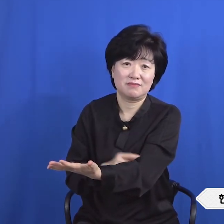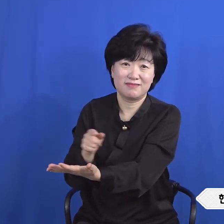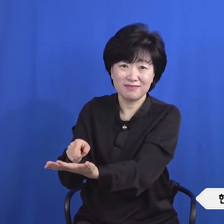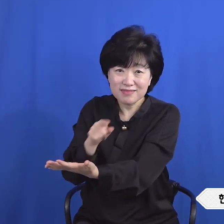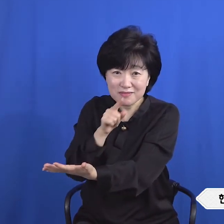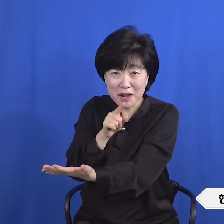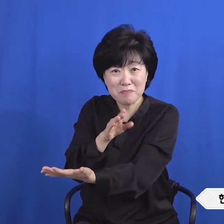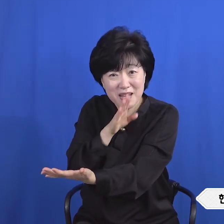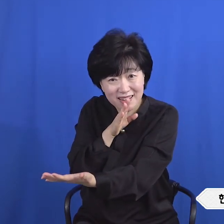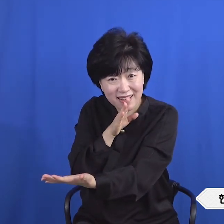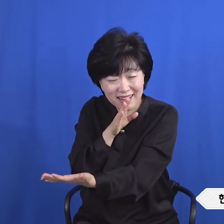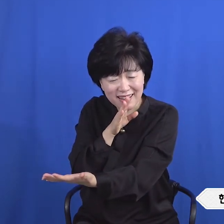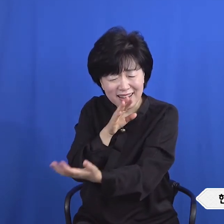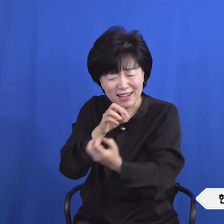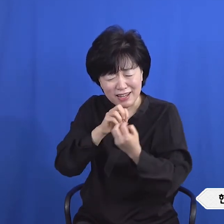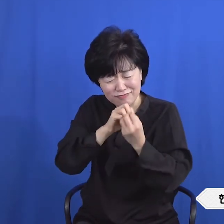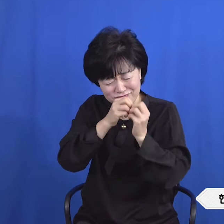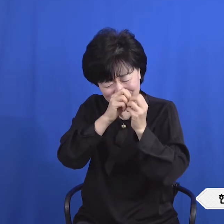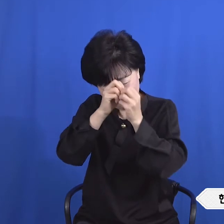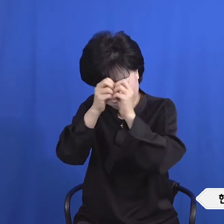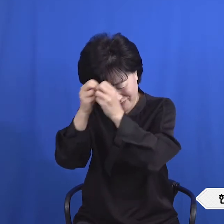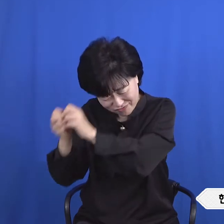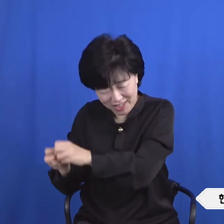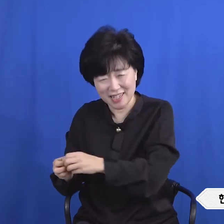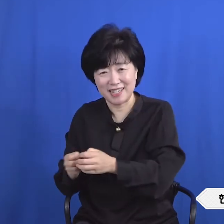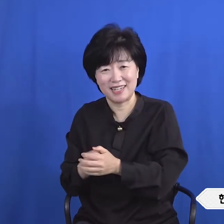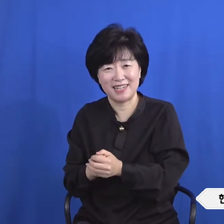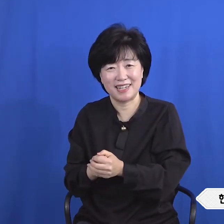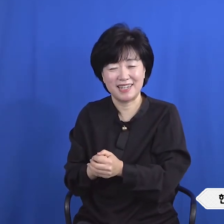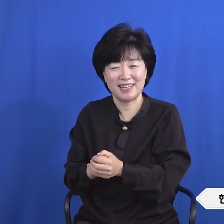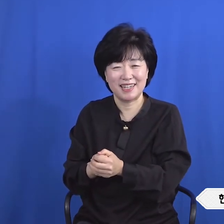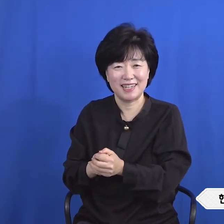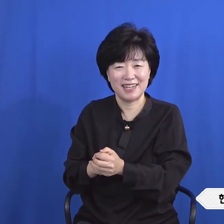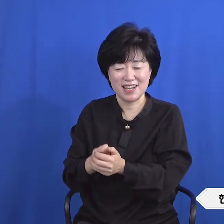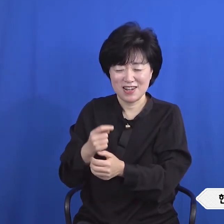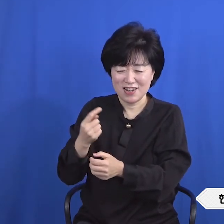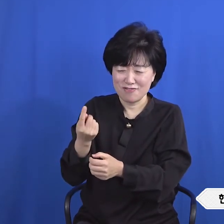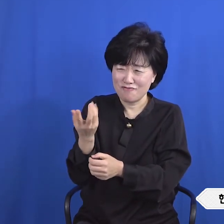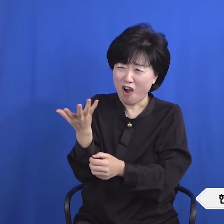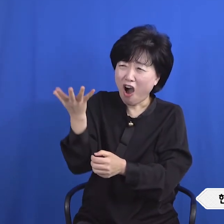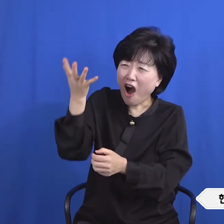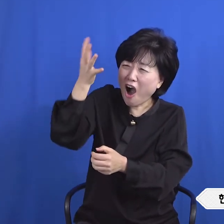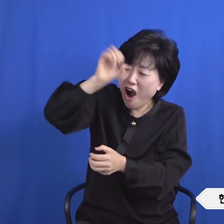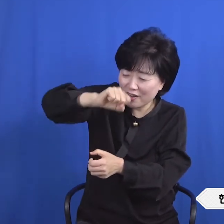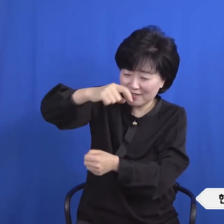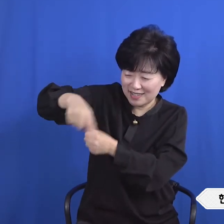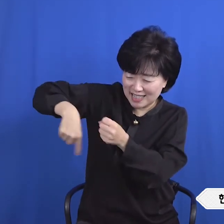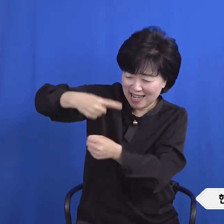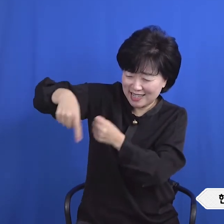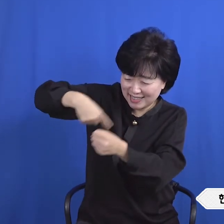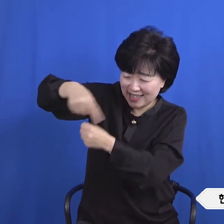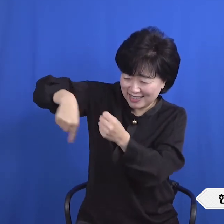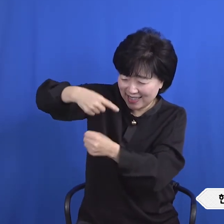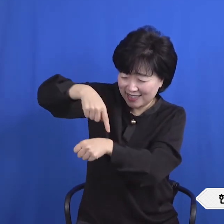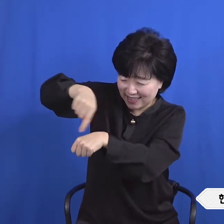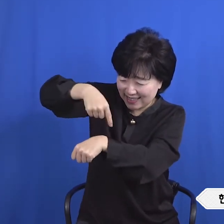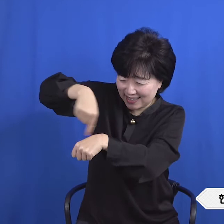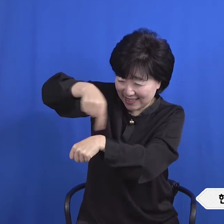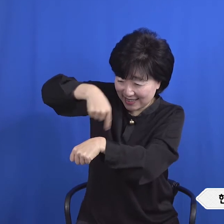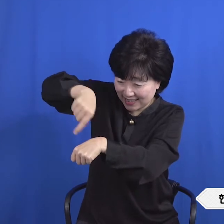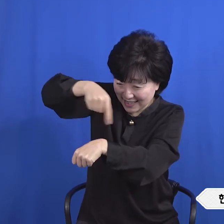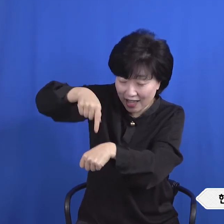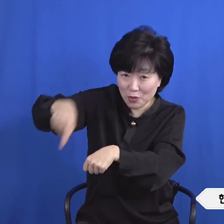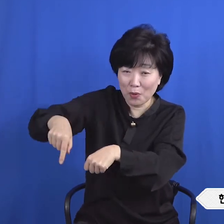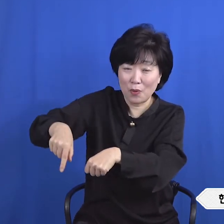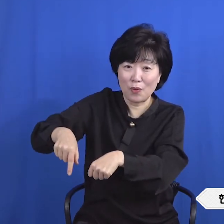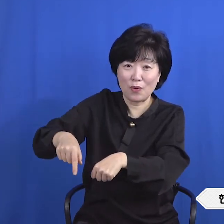그런 일이 있을 수가 있겠습니까? 수십억 년이 지나도 그런 일은 일어나지 않습니다. 그래서